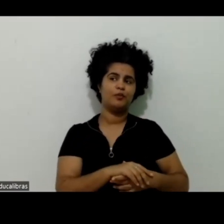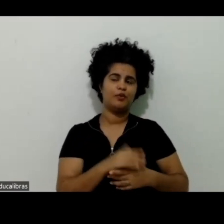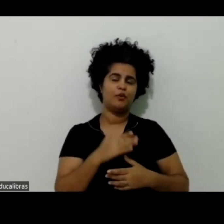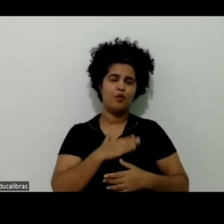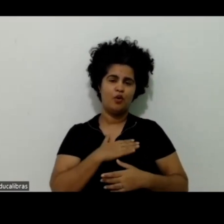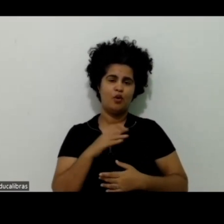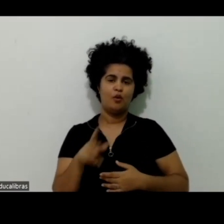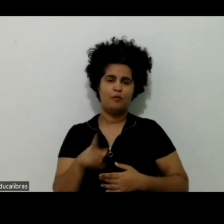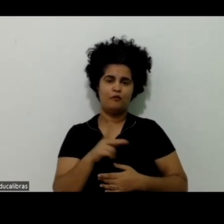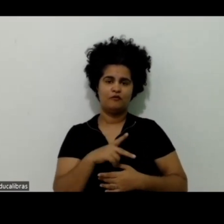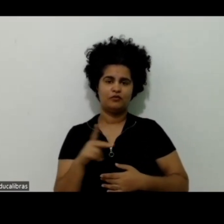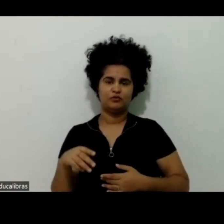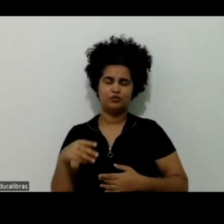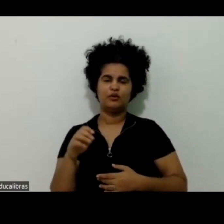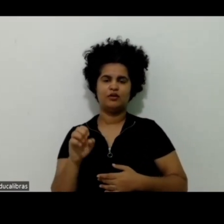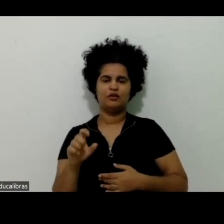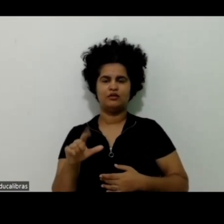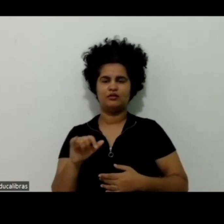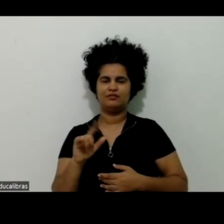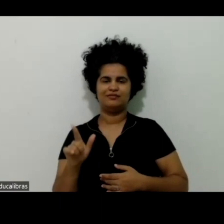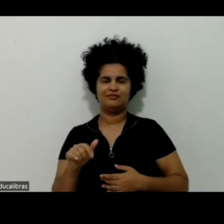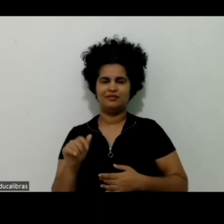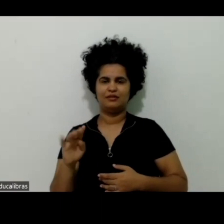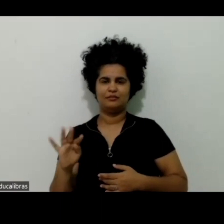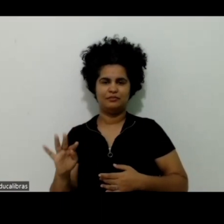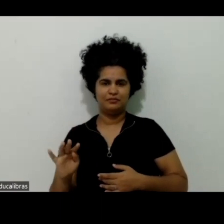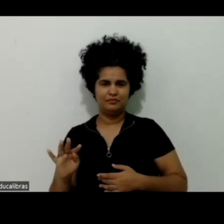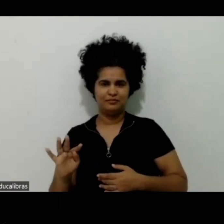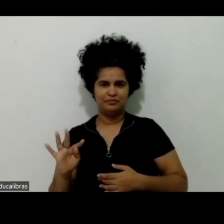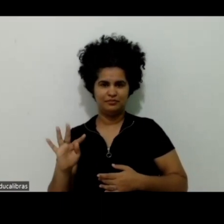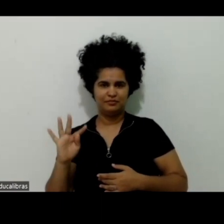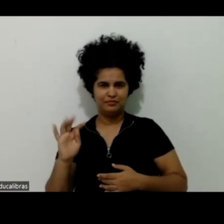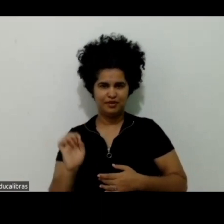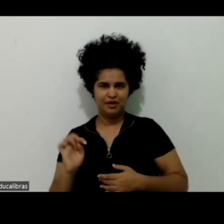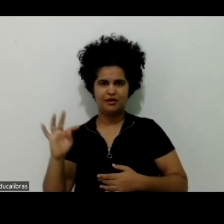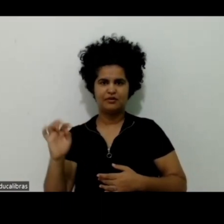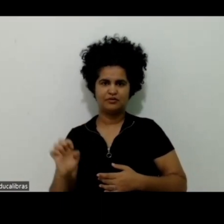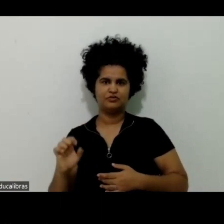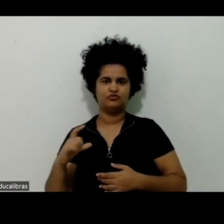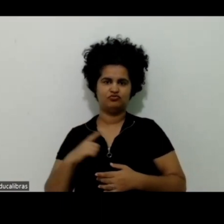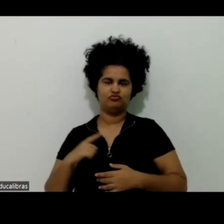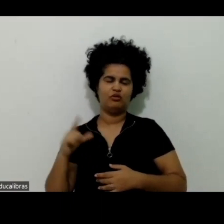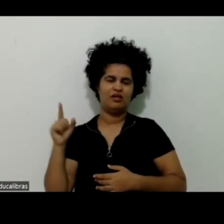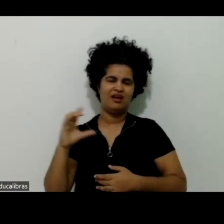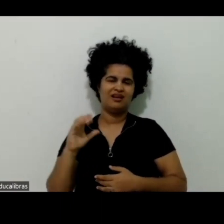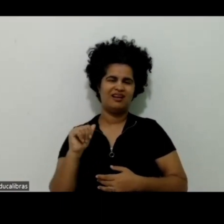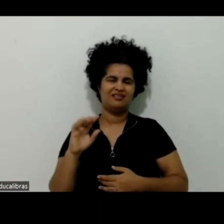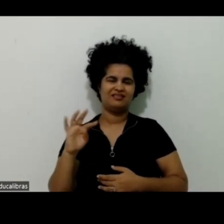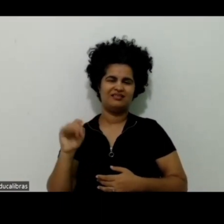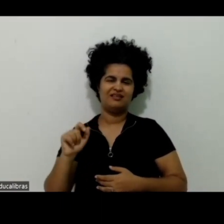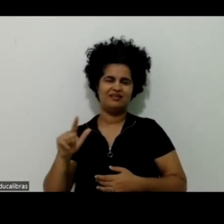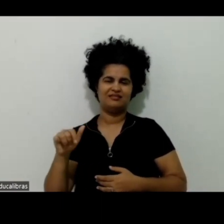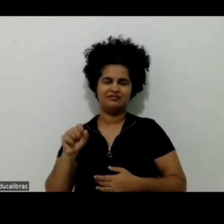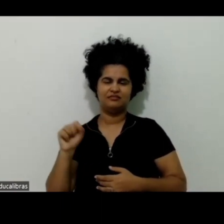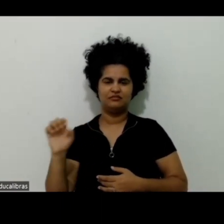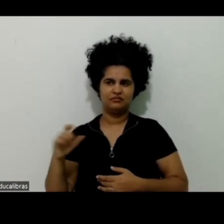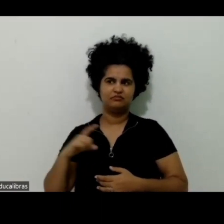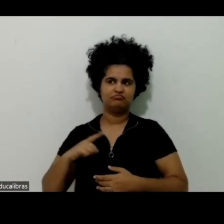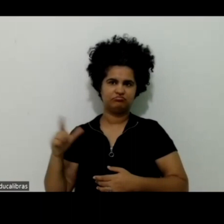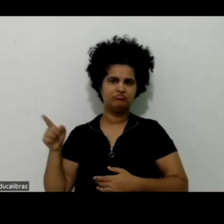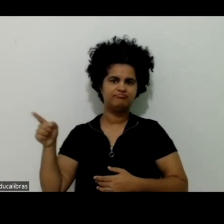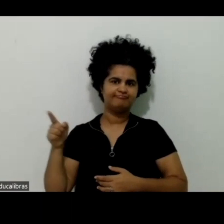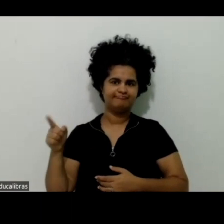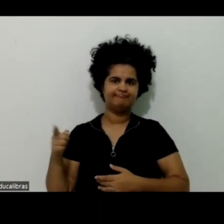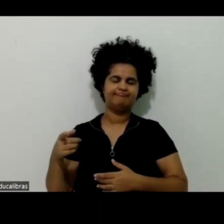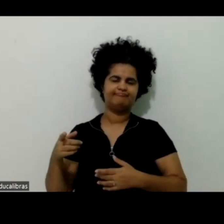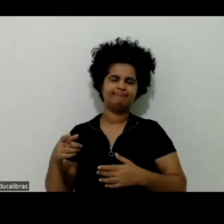Ana Elizabeth Mota da Mavi Rodrigues, né, que saiu na Catálise, eu acho que 2020, se eu não estiver enganado, ou 21,